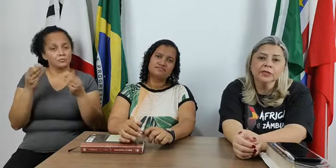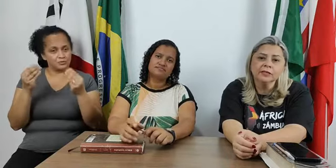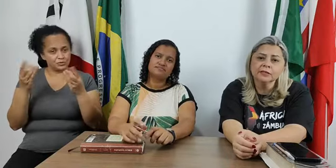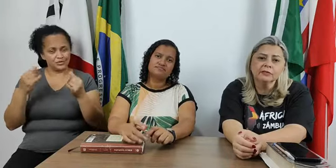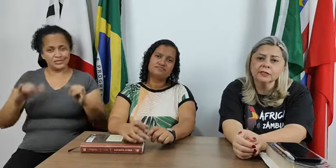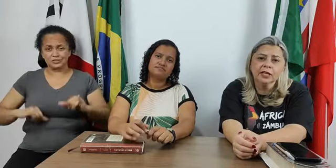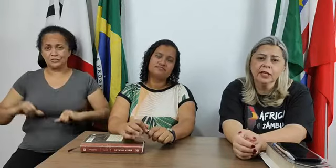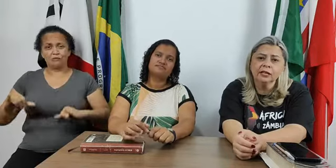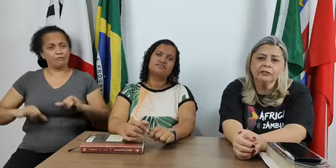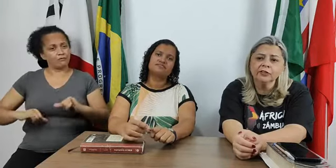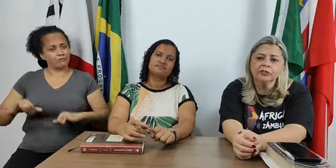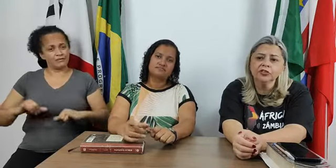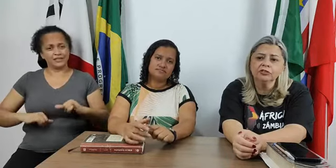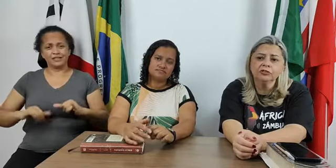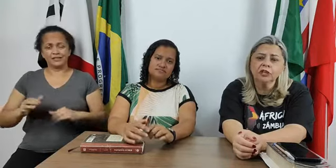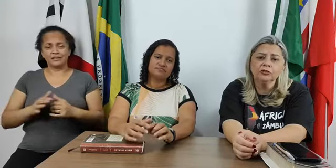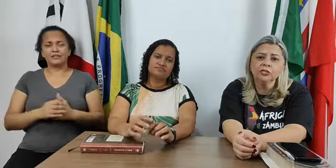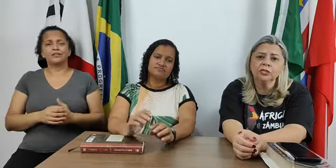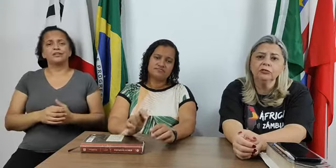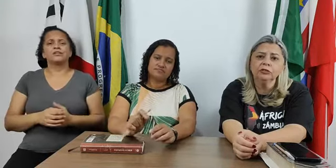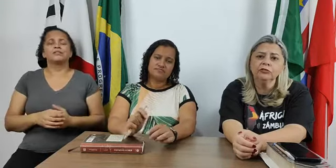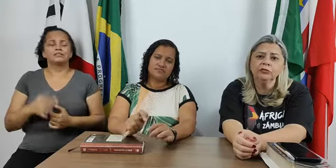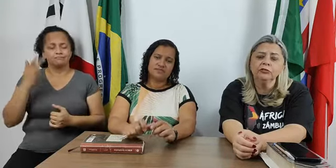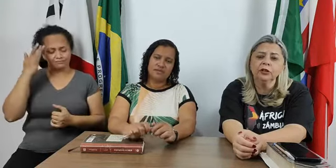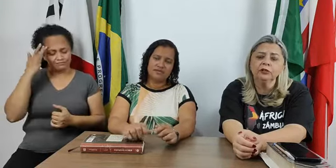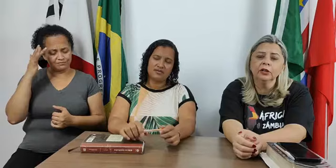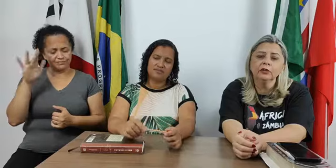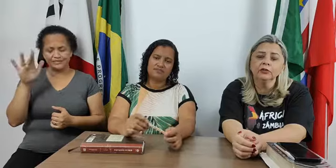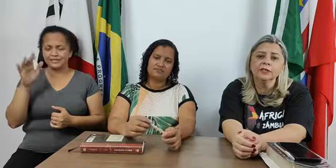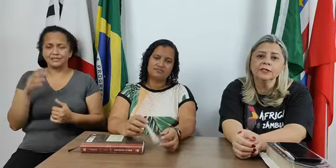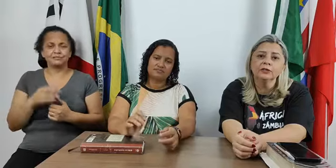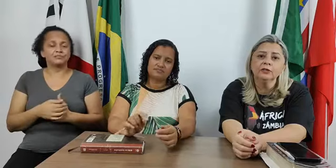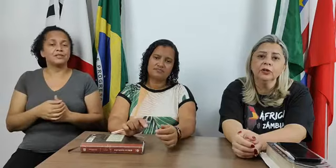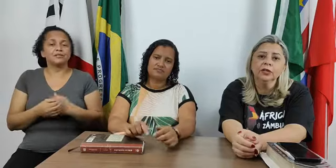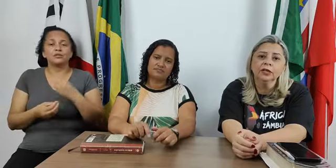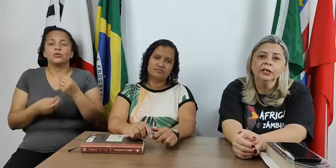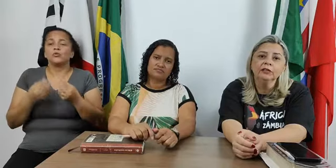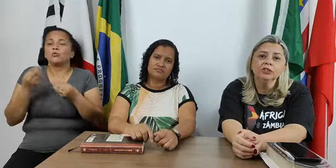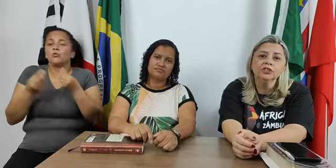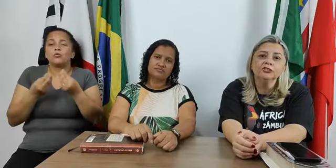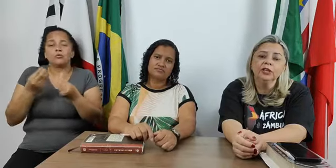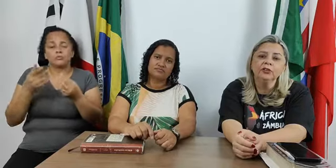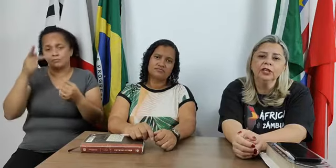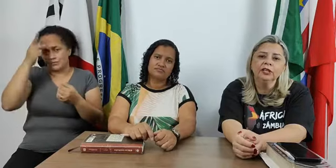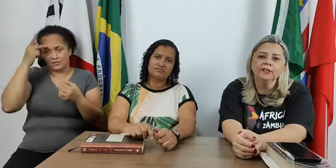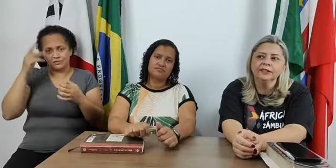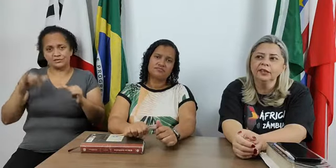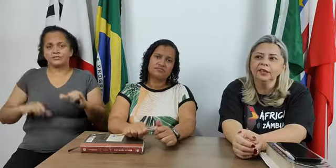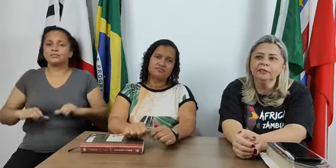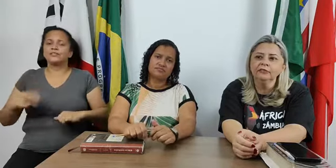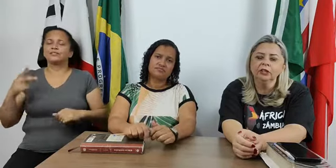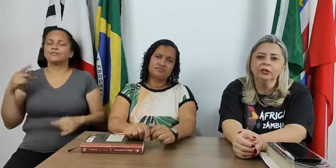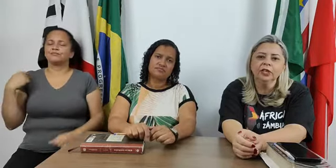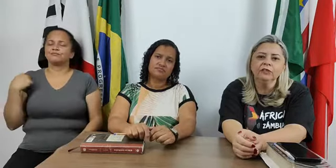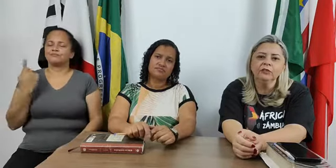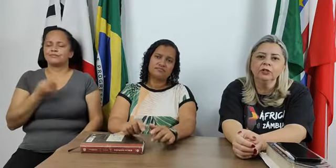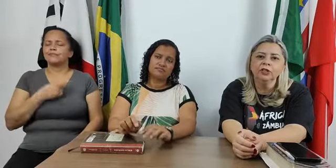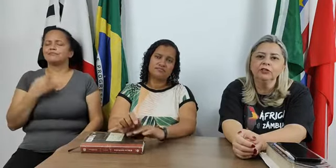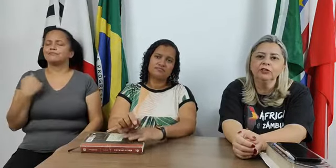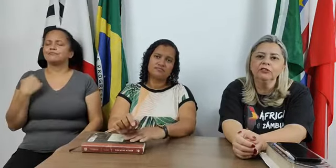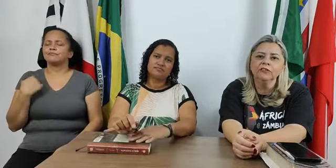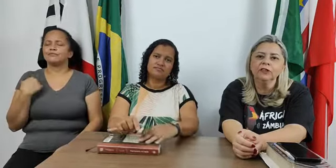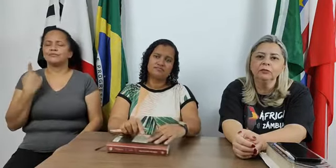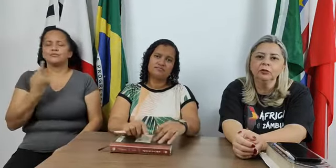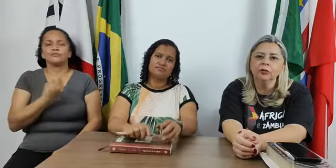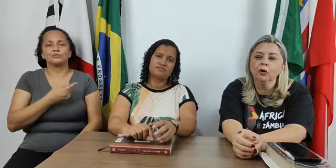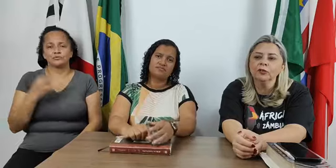sofreram perseguições terríveis. A gente não tem noção do que foi feito, do que aconteceu. Então, que a gente valorize, né? Valorize o que